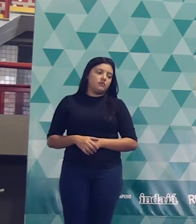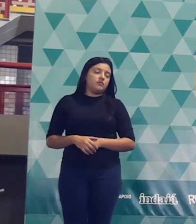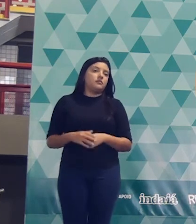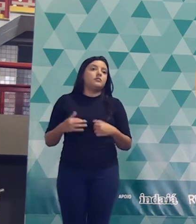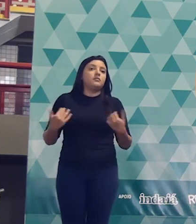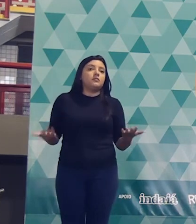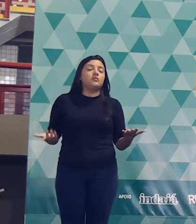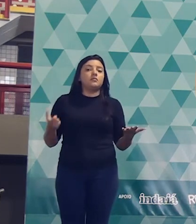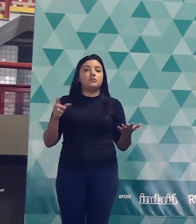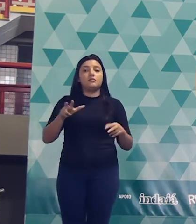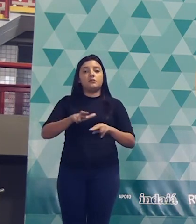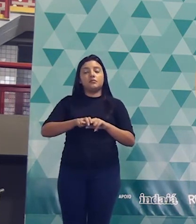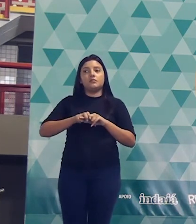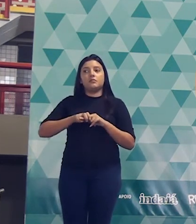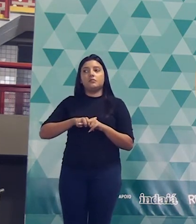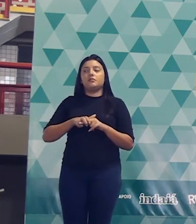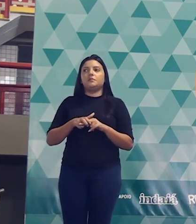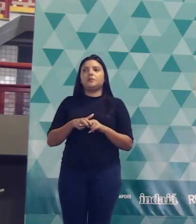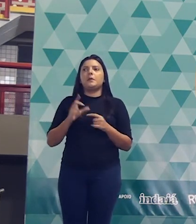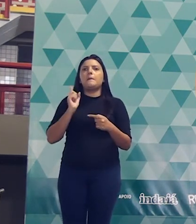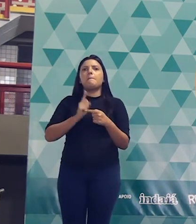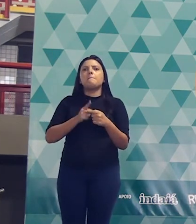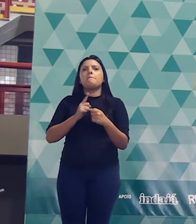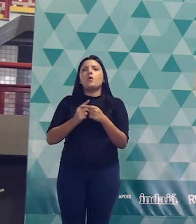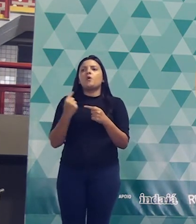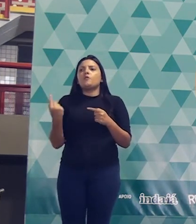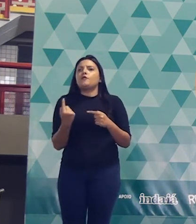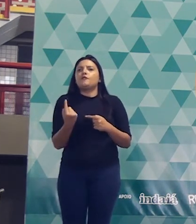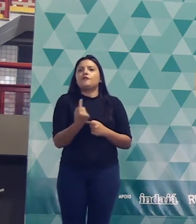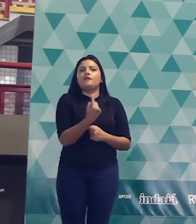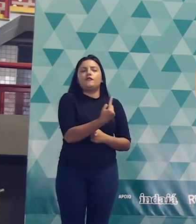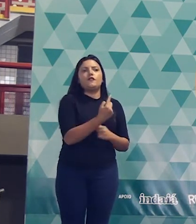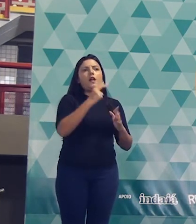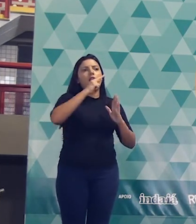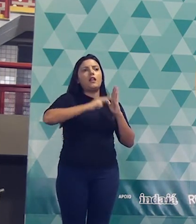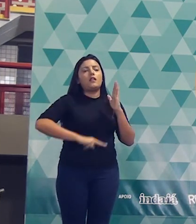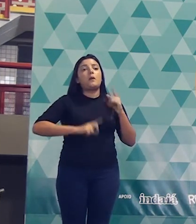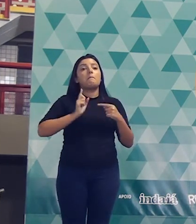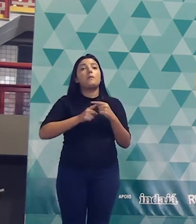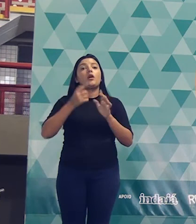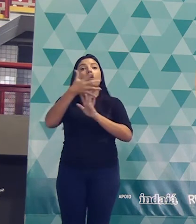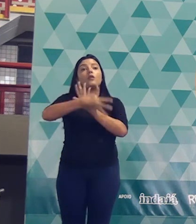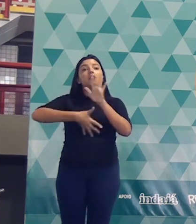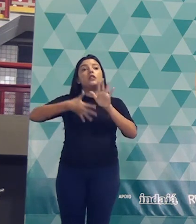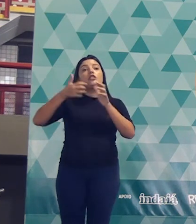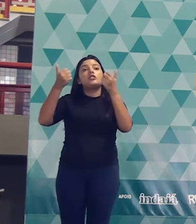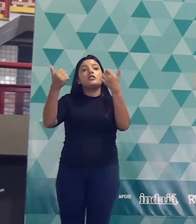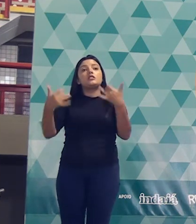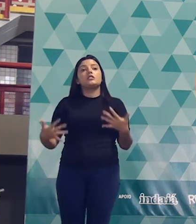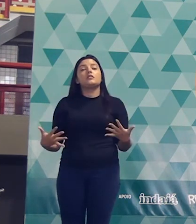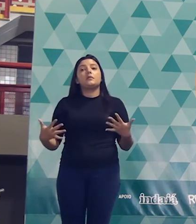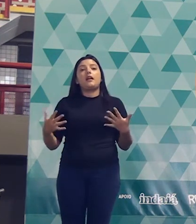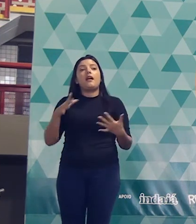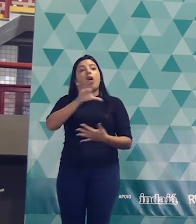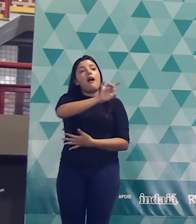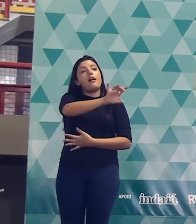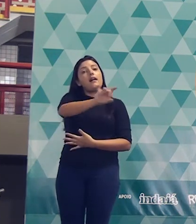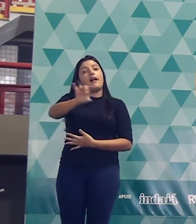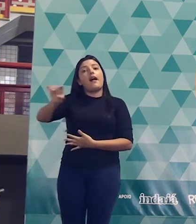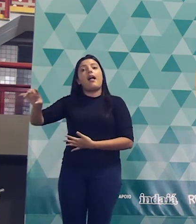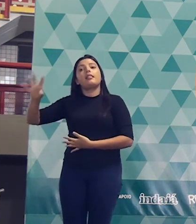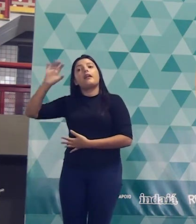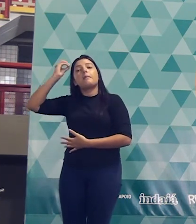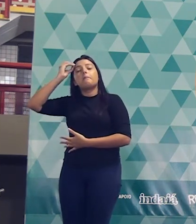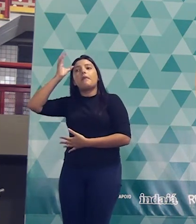Então assim, ó, por que é individualizar a leitura? Porque o texto diz que cada um lê a partir da